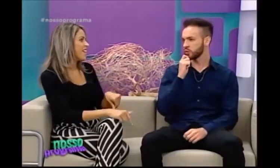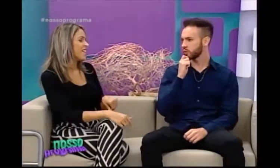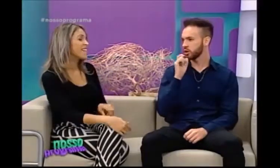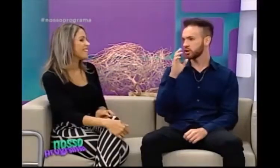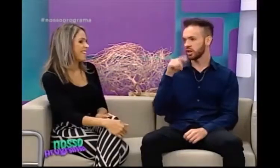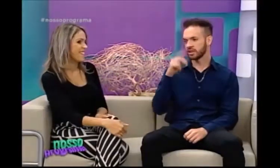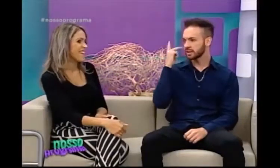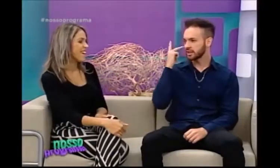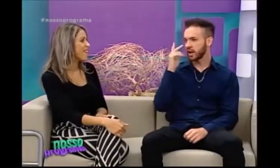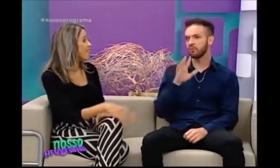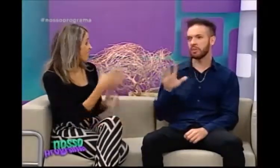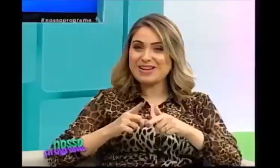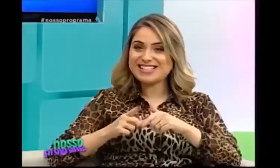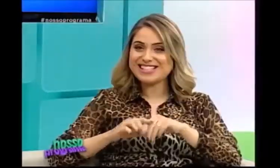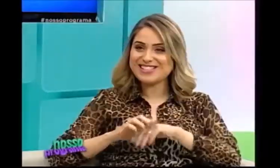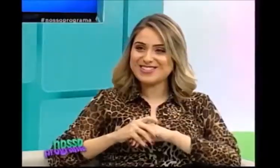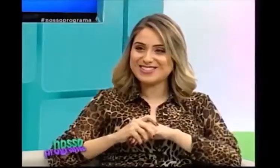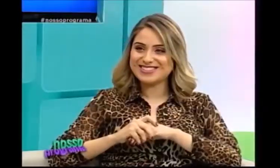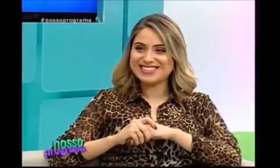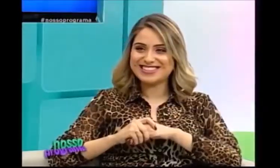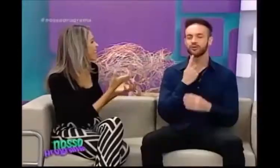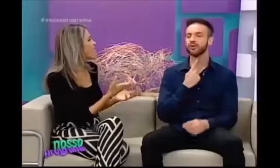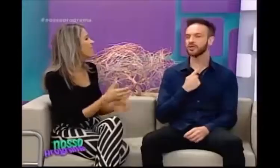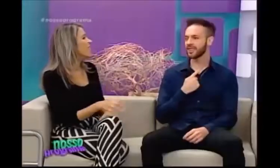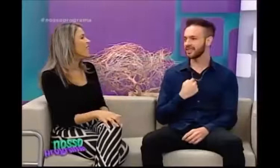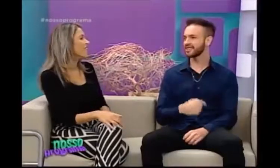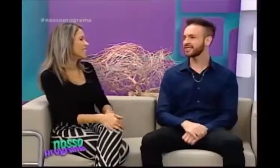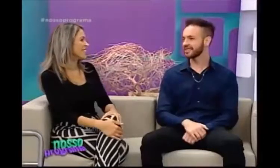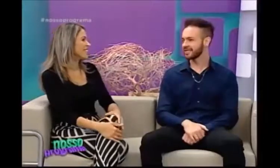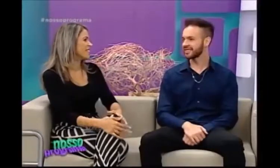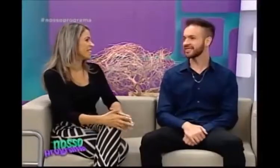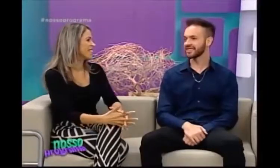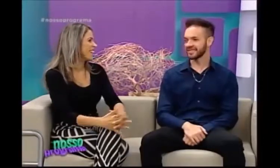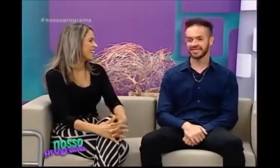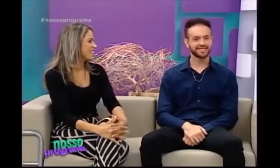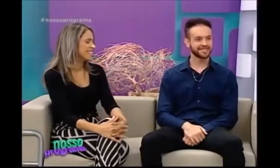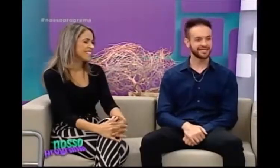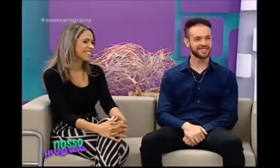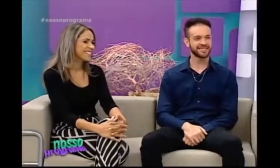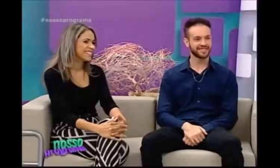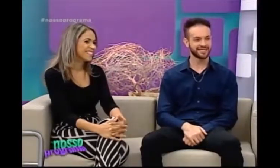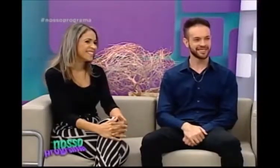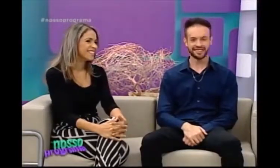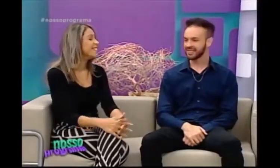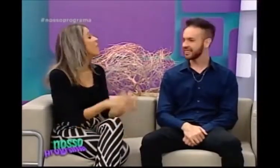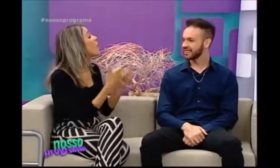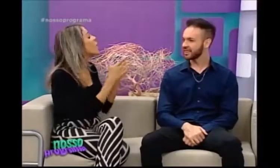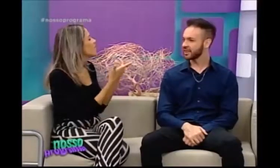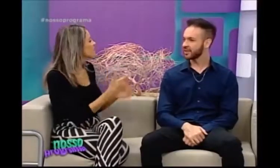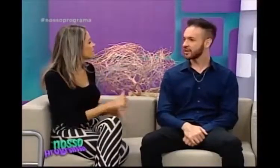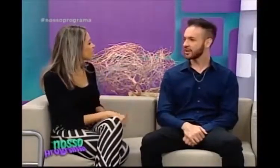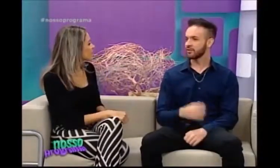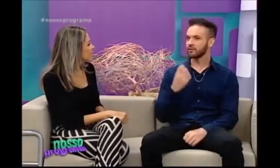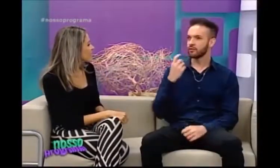Não, ainda não. E ele pretende ir? Ele pensa nisso? Muito, tenho muita vontade. E para onde ele quer ir? Para onde ele mais quer ir?